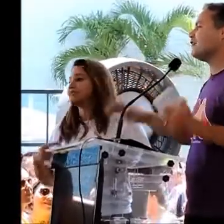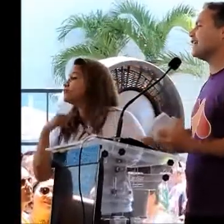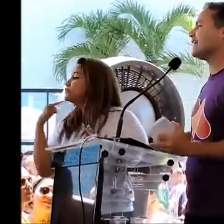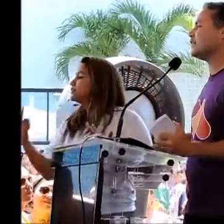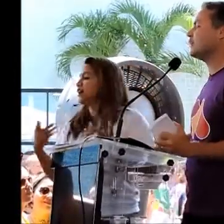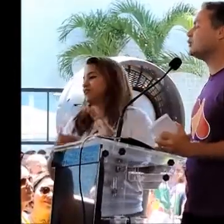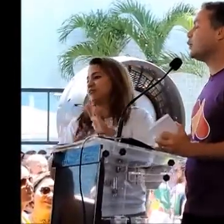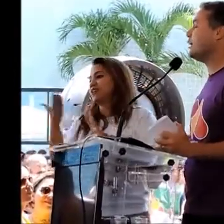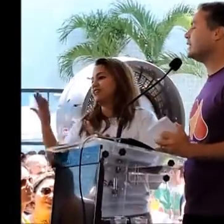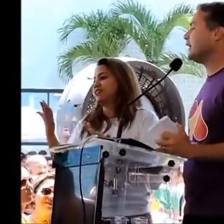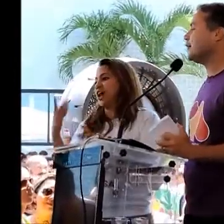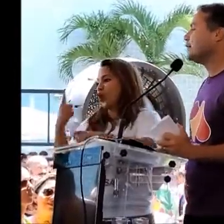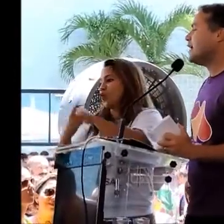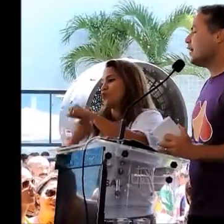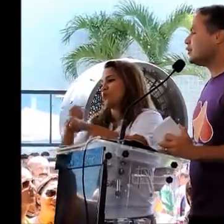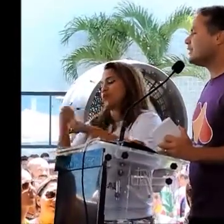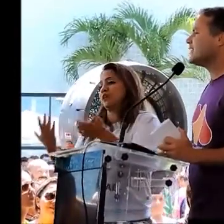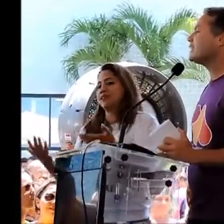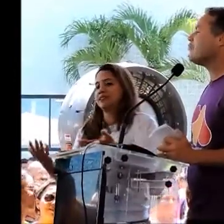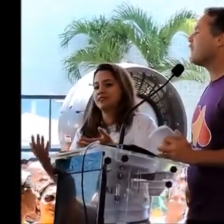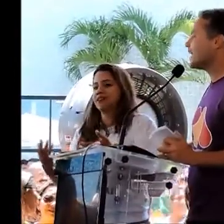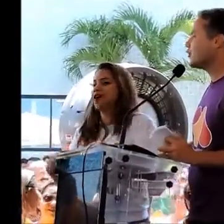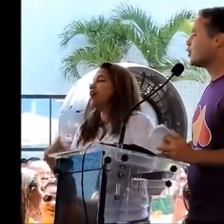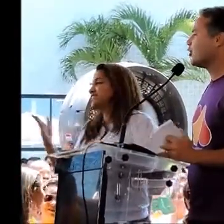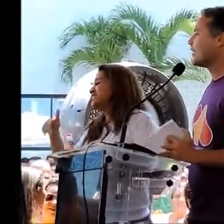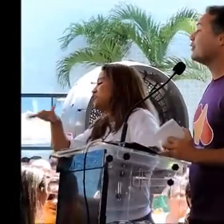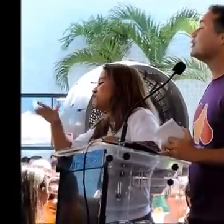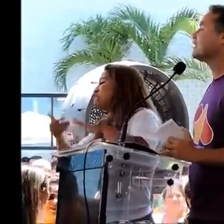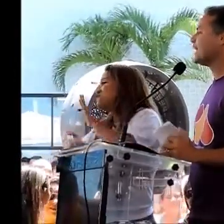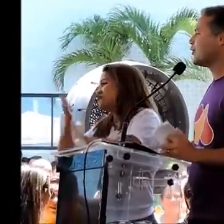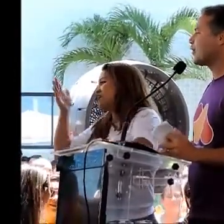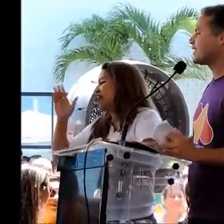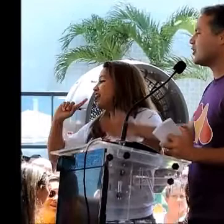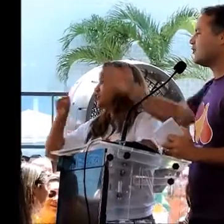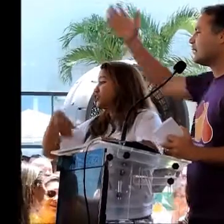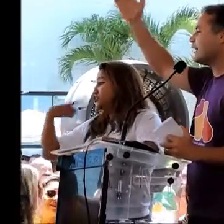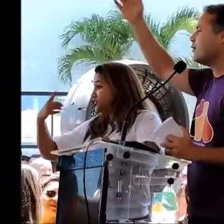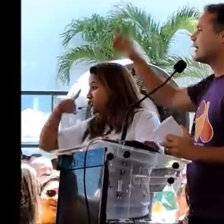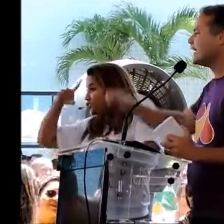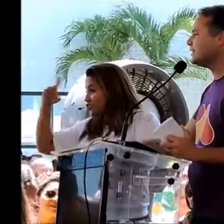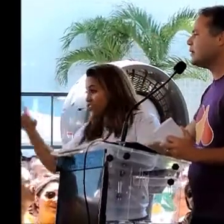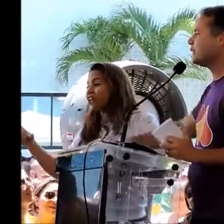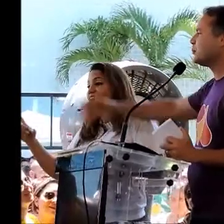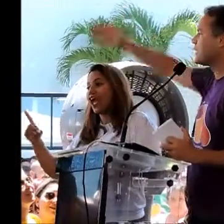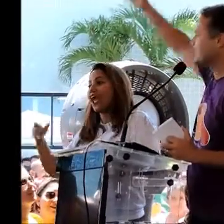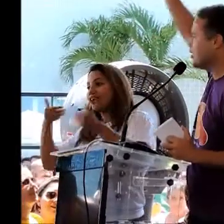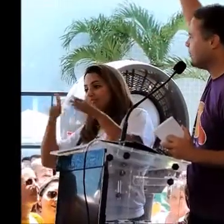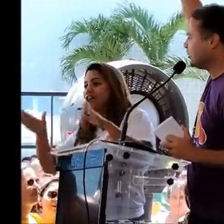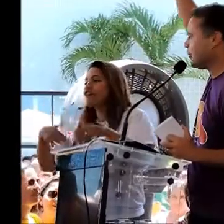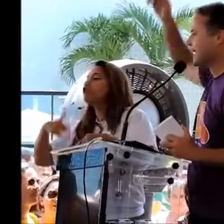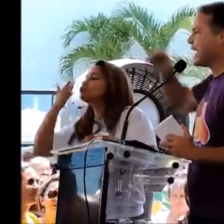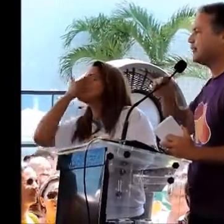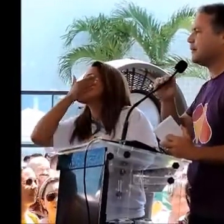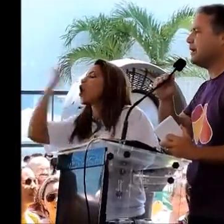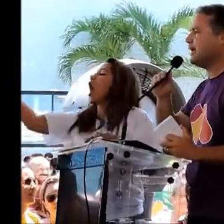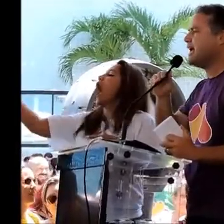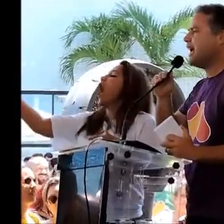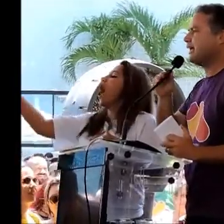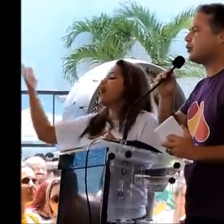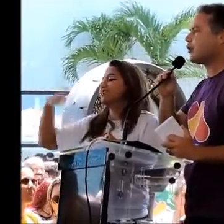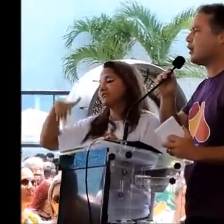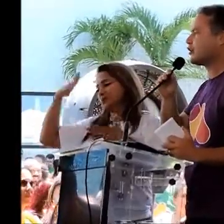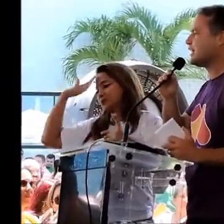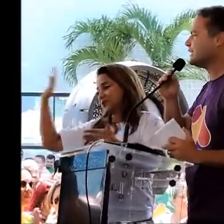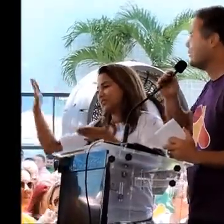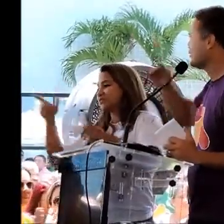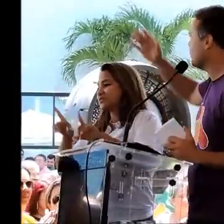não vou poder viajar durante um ano inteiro. Eu disse, então vá, doutora, que no dia da inauguração eu vou mandar um grande beijo para a senhora e muito obrigado também